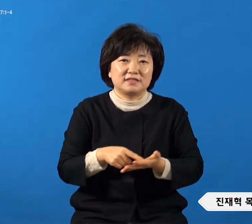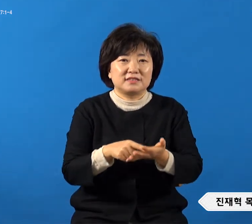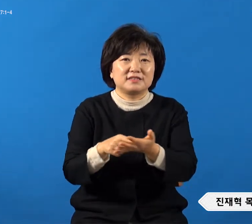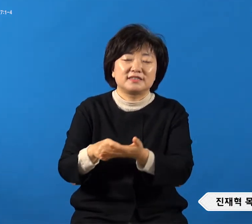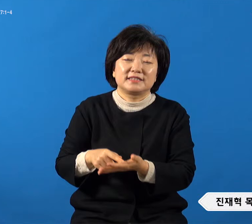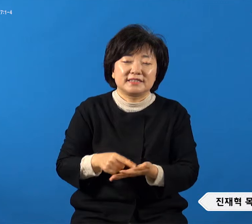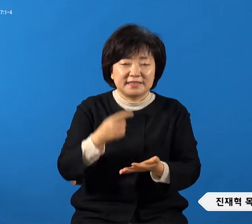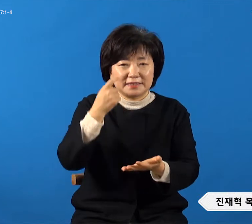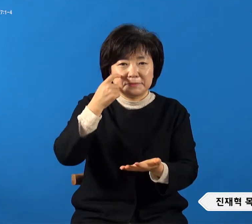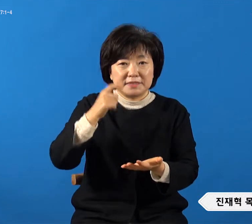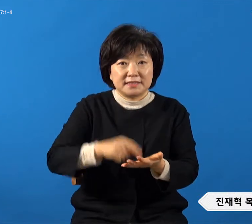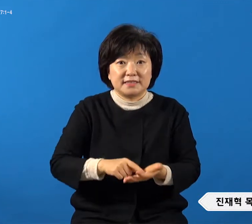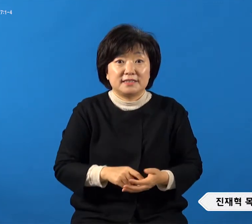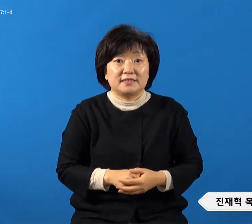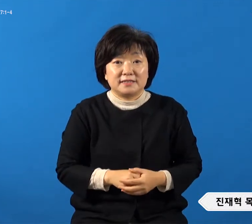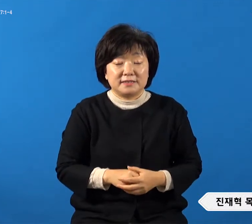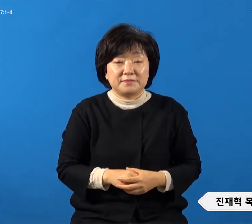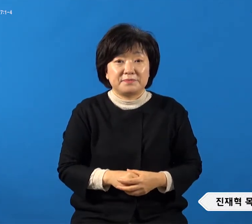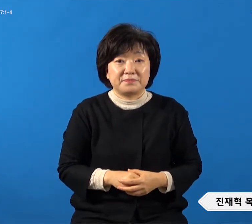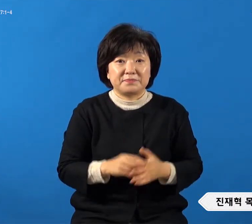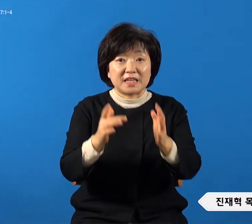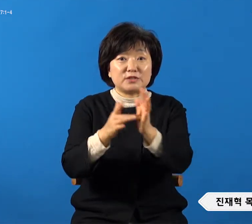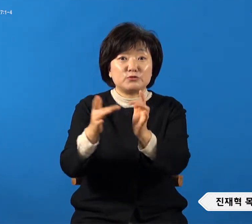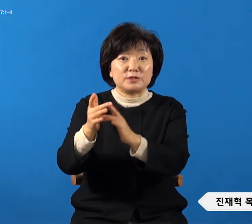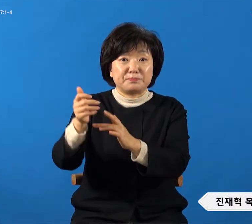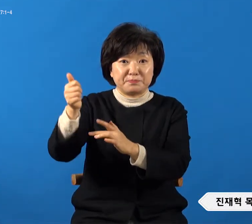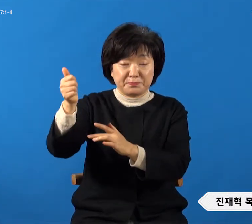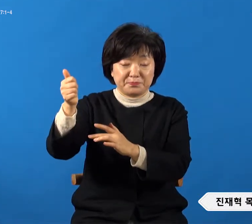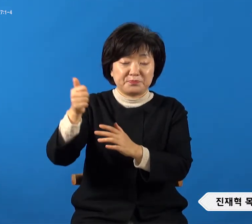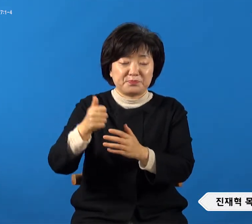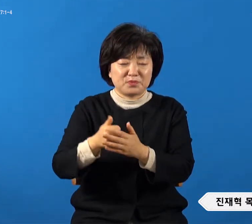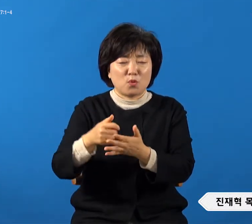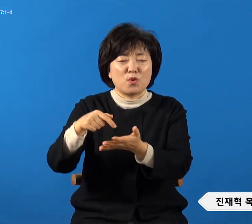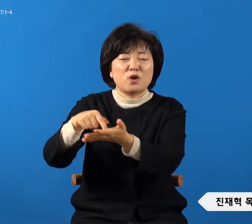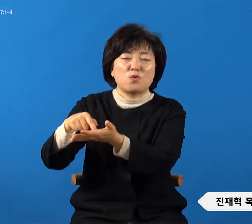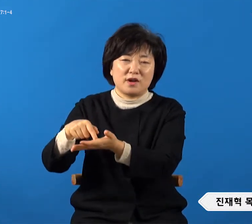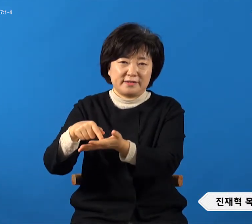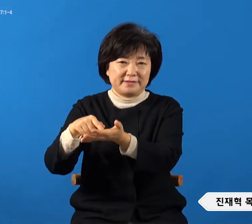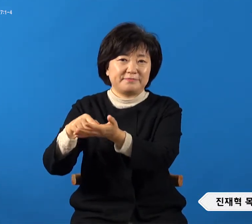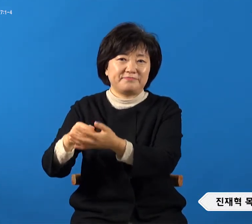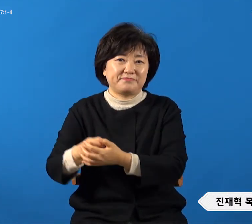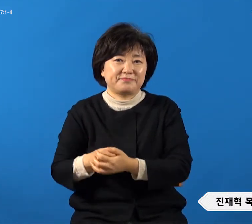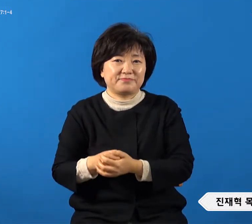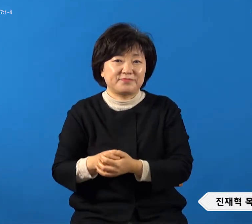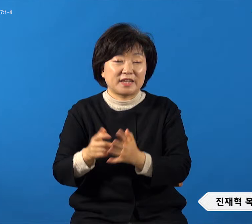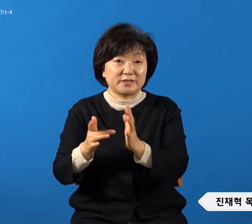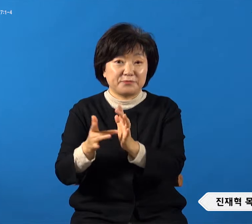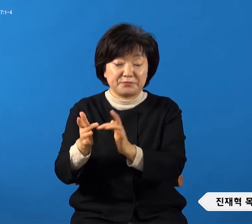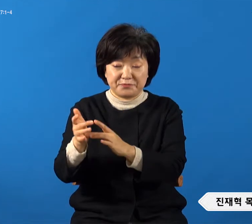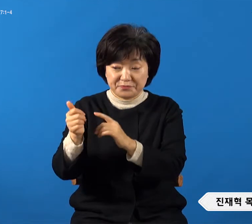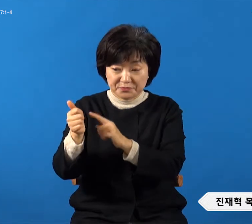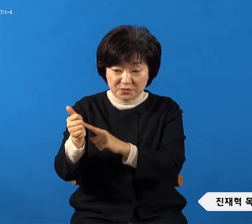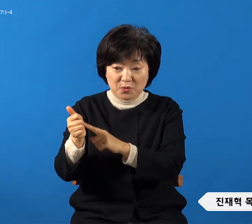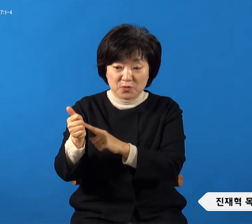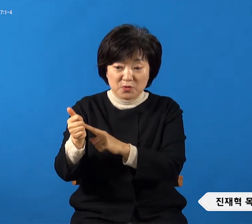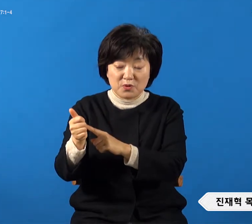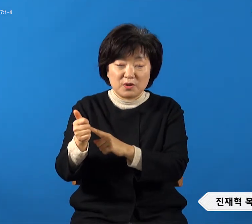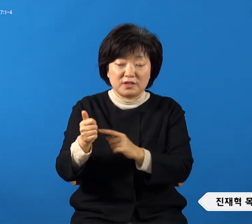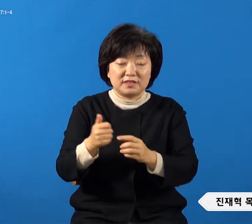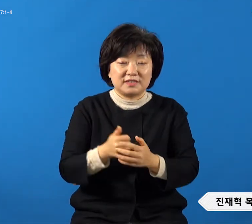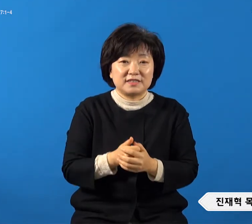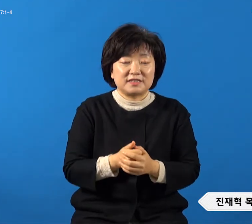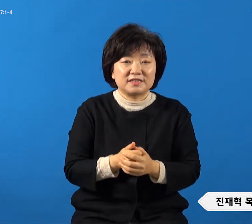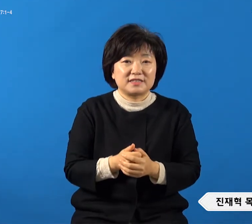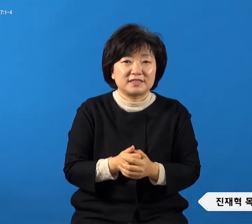우리를 발견하게 됩니다. 예수님께서도 외로우셨습니다. 주님께서도 요한복음